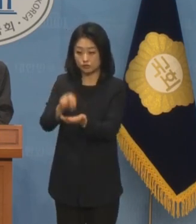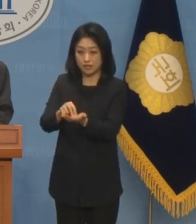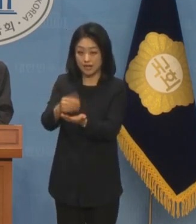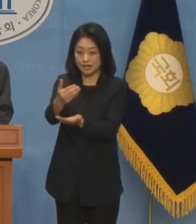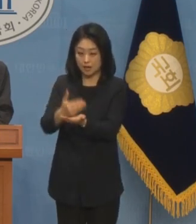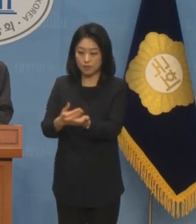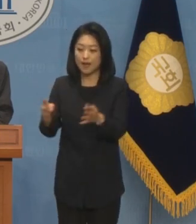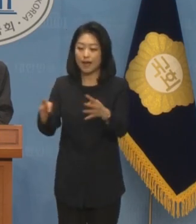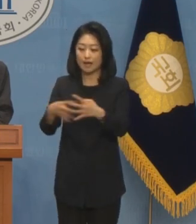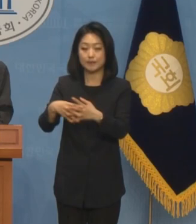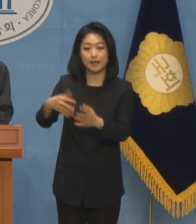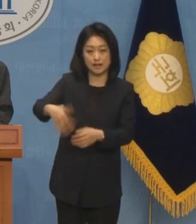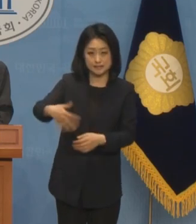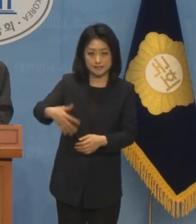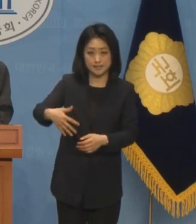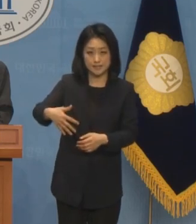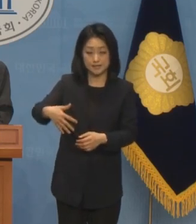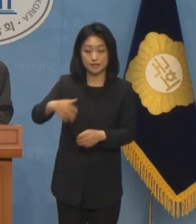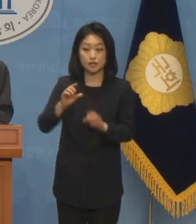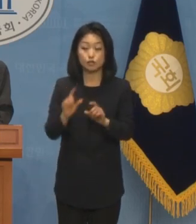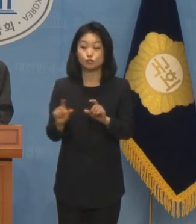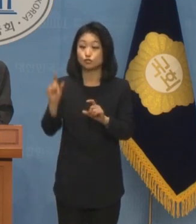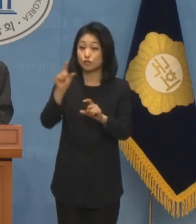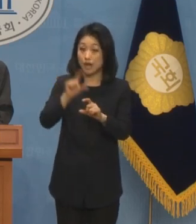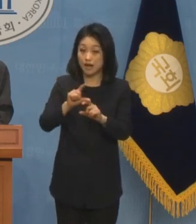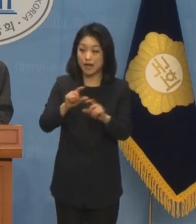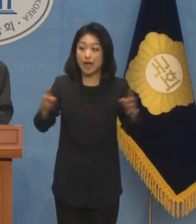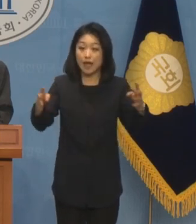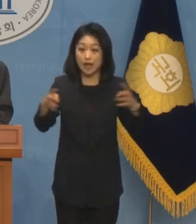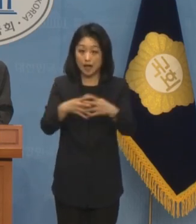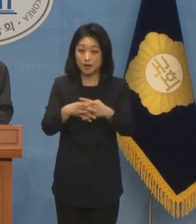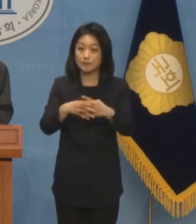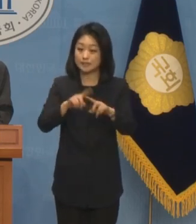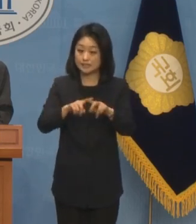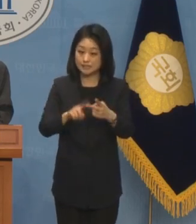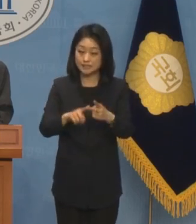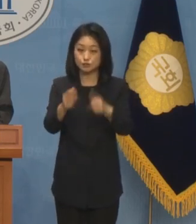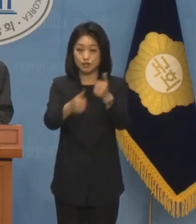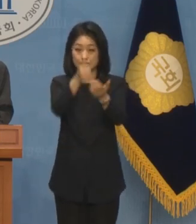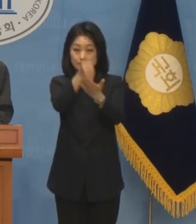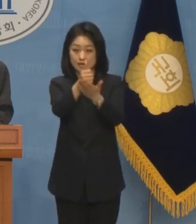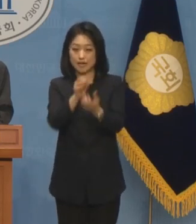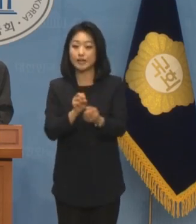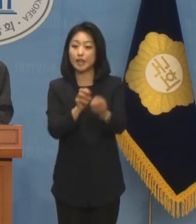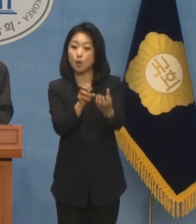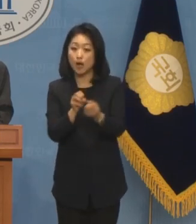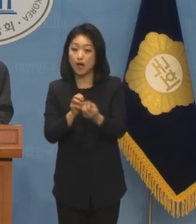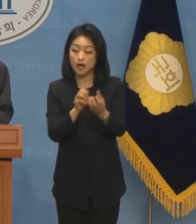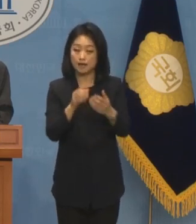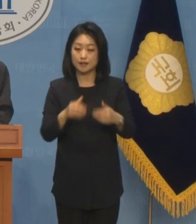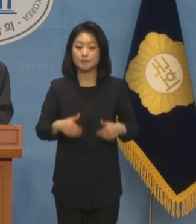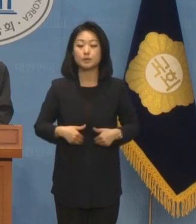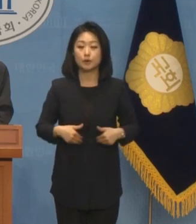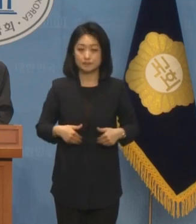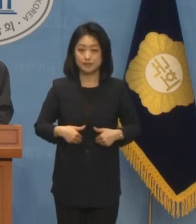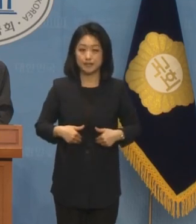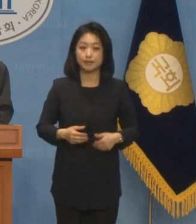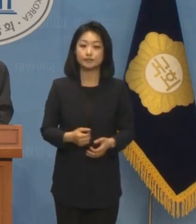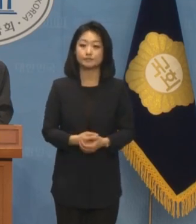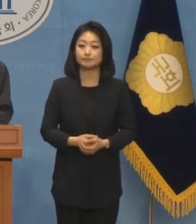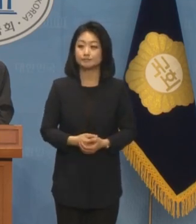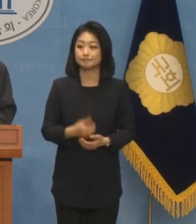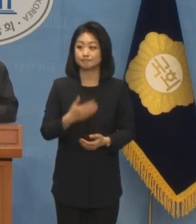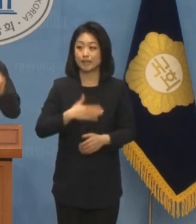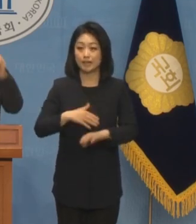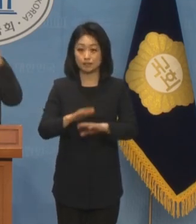합의가 되지 않았습니다 주 합의 또는 의장님과 대화 이런 절차들이 남아 있다는 점을 다시